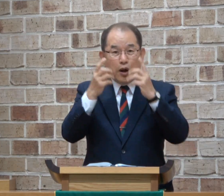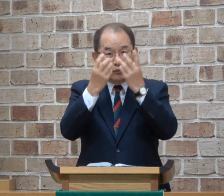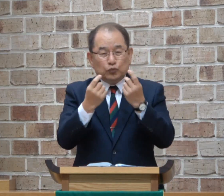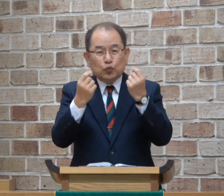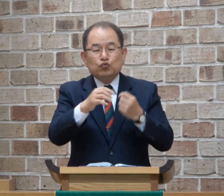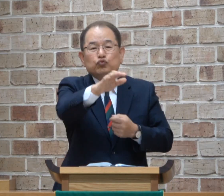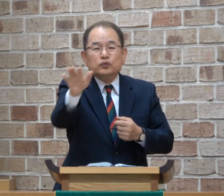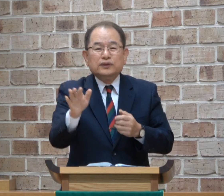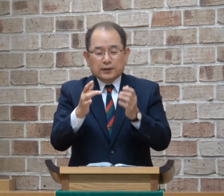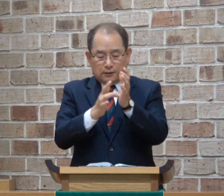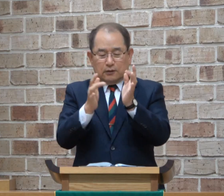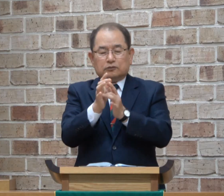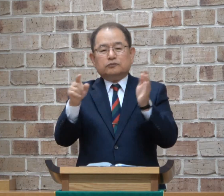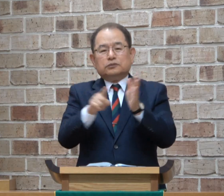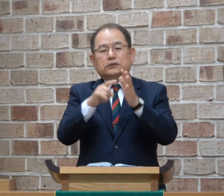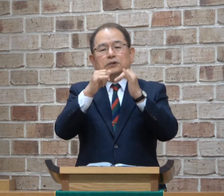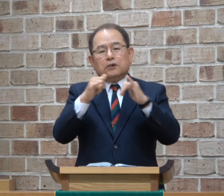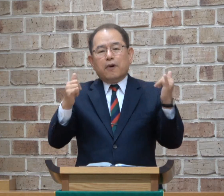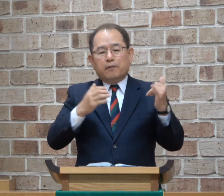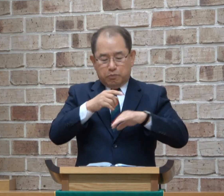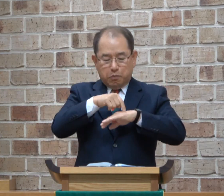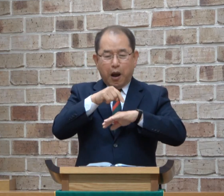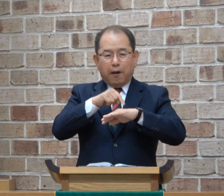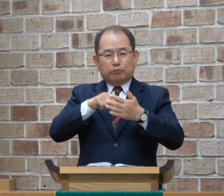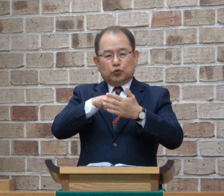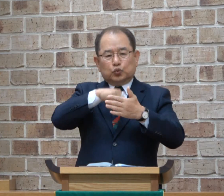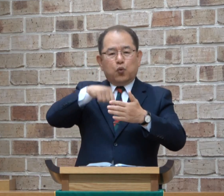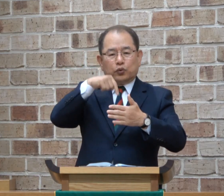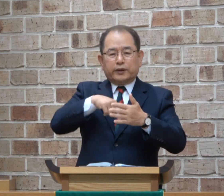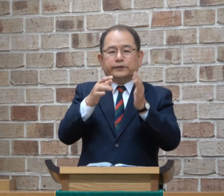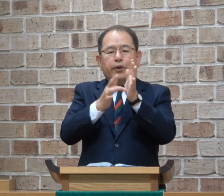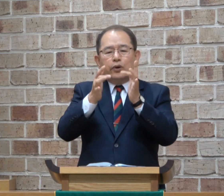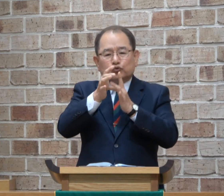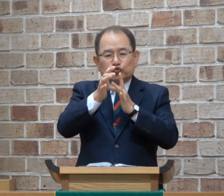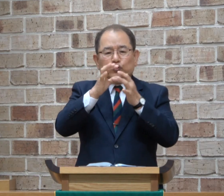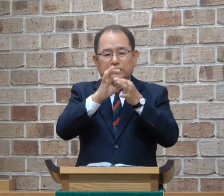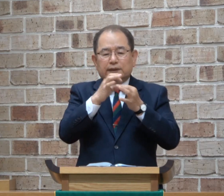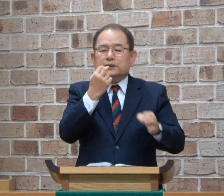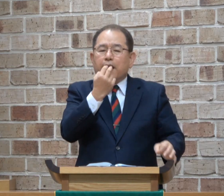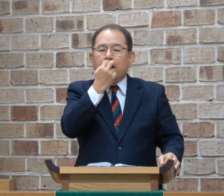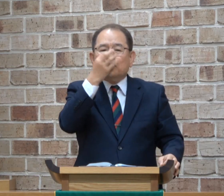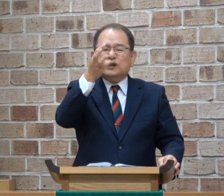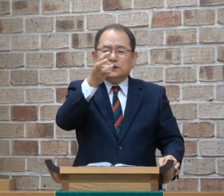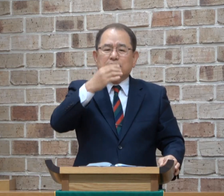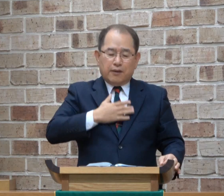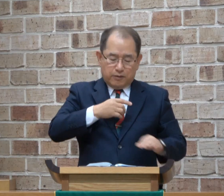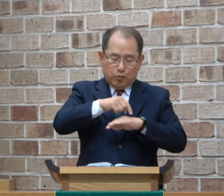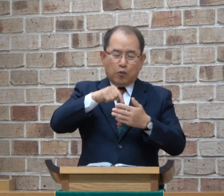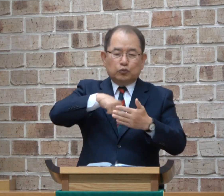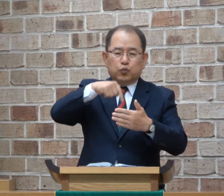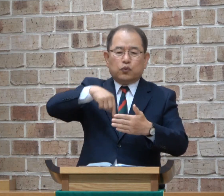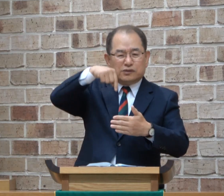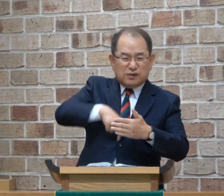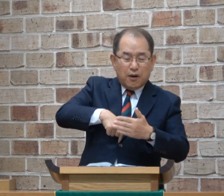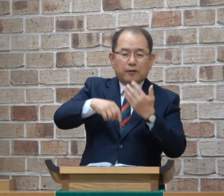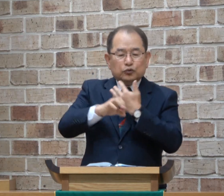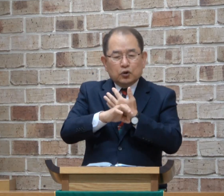우리 예수님을 믿는 사람은 우리 마음속에 예수님의 생명의 씨앗이 우리 안에 심어집니다. 그